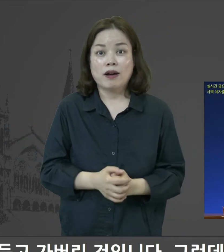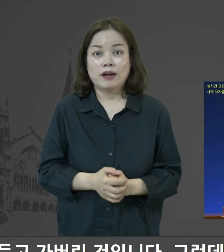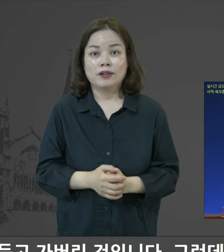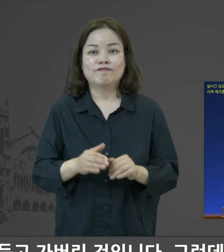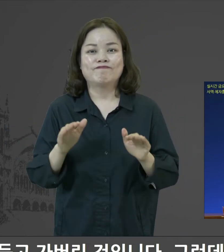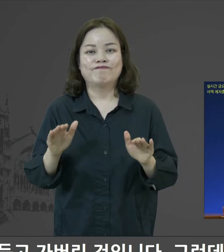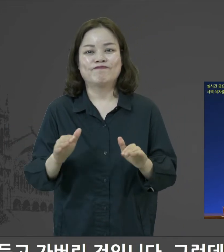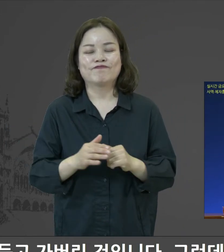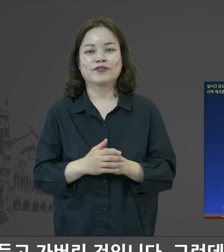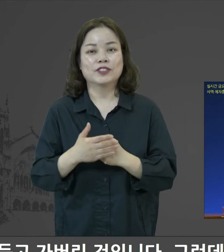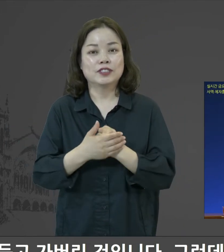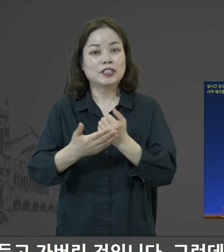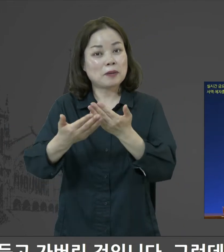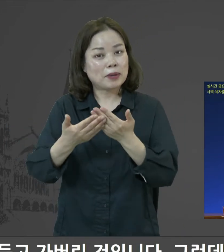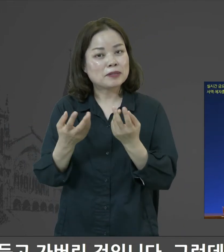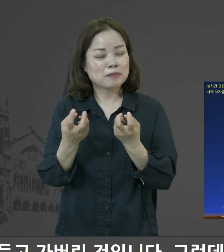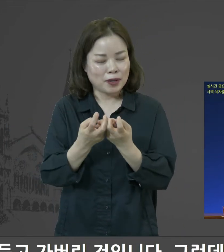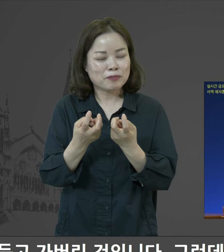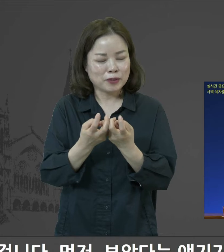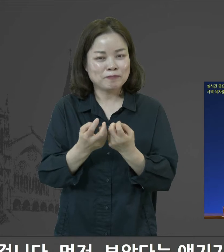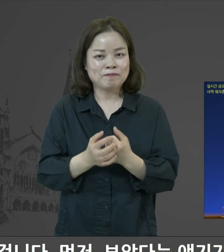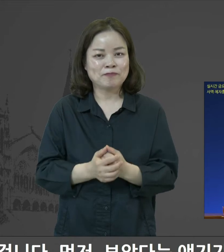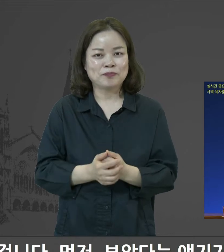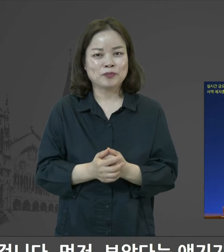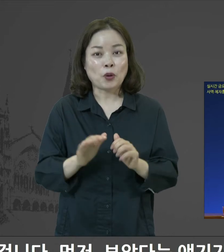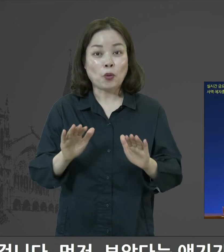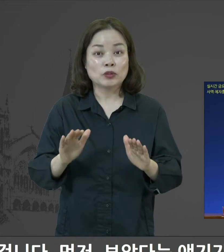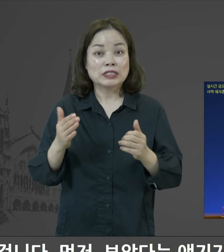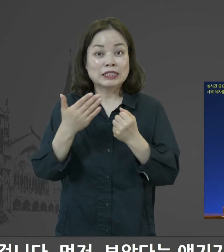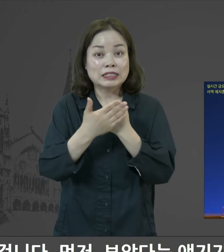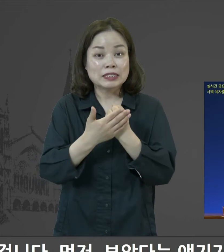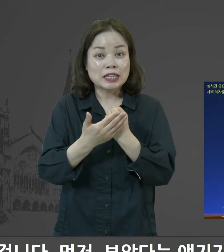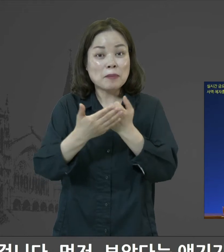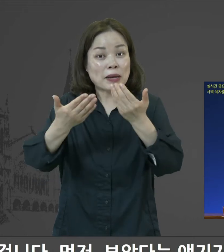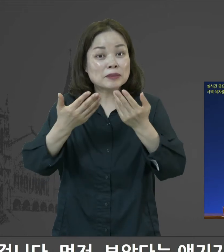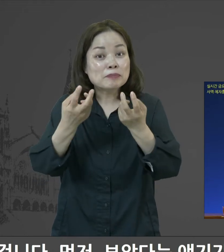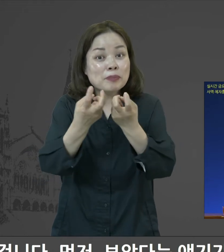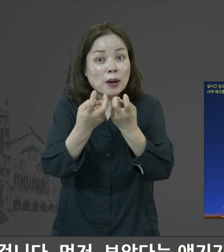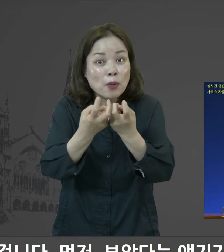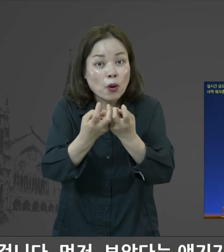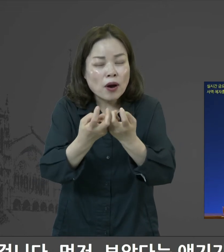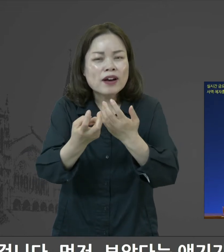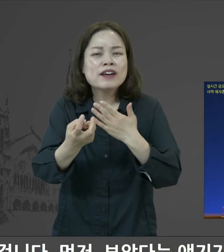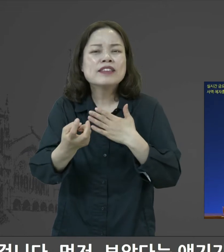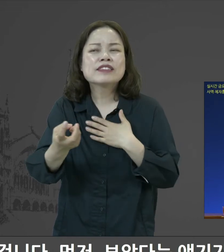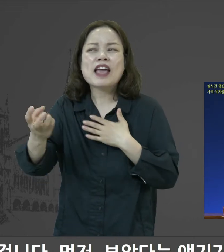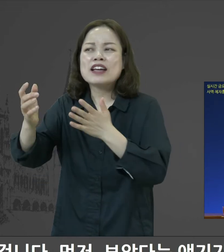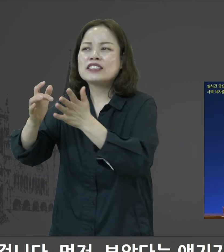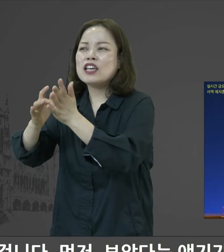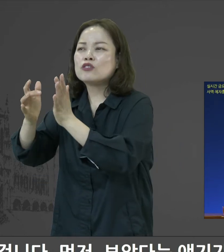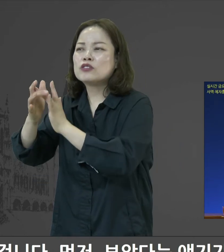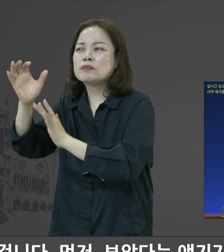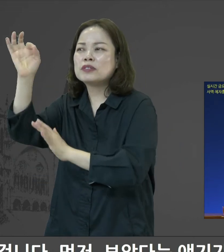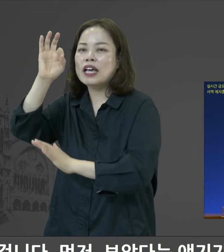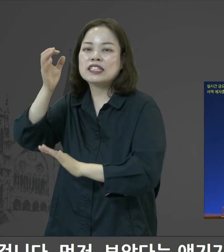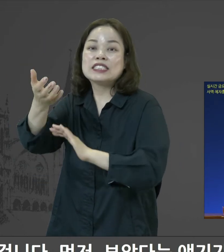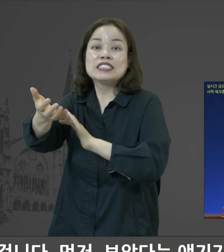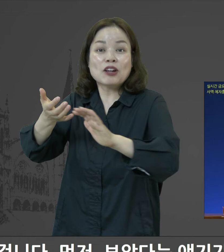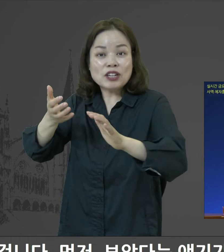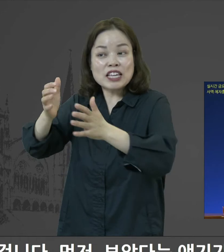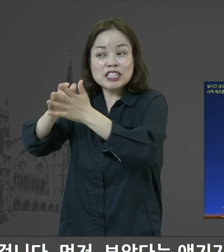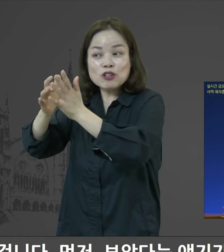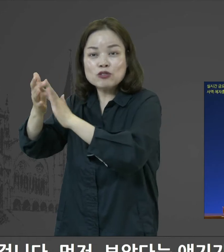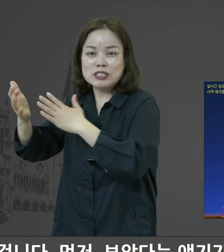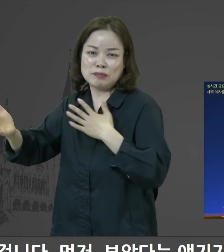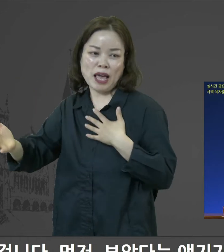오늘 우리가 은혜 받는 방법이 있습니다. 오늘 은혜 받는 방법은 뭐냐면, 내가 예수님 찾기 전에 예수님이